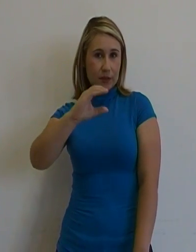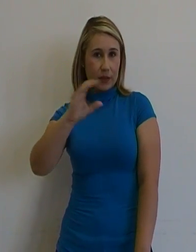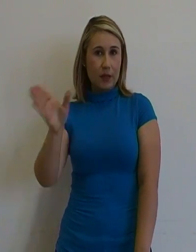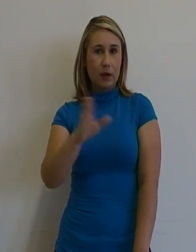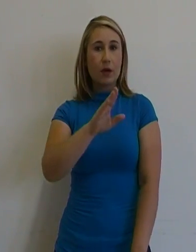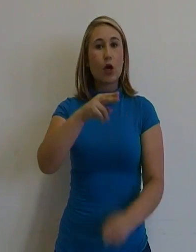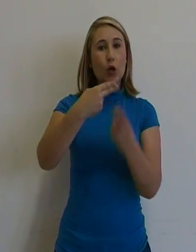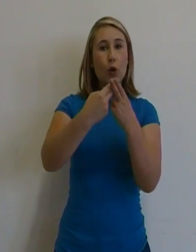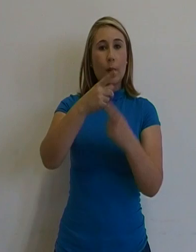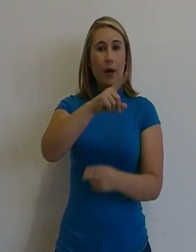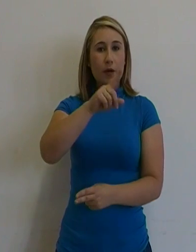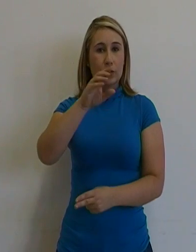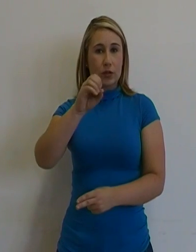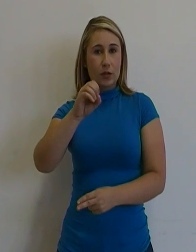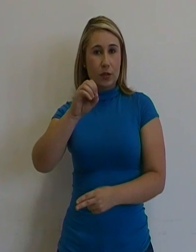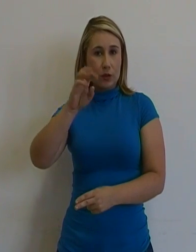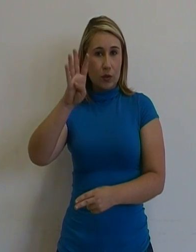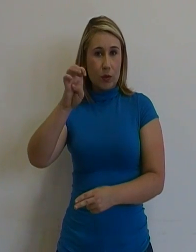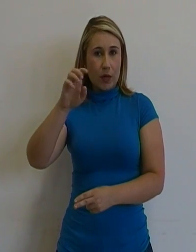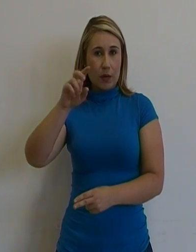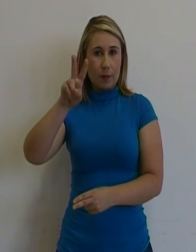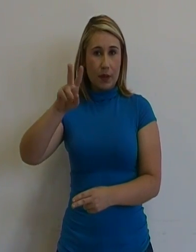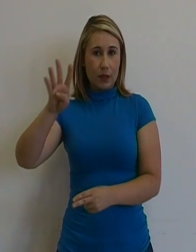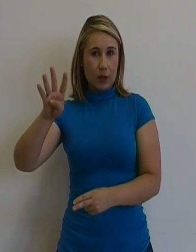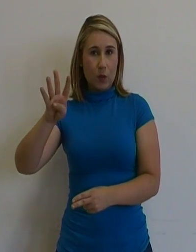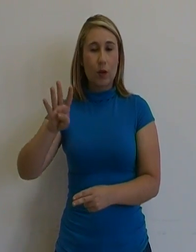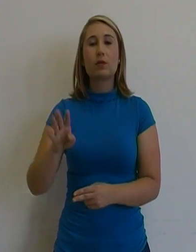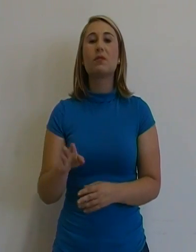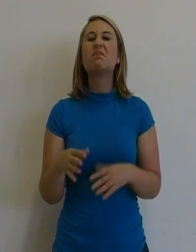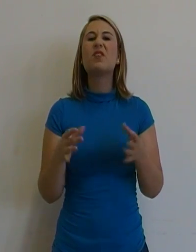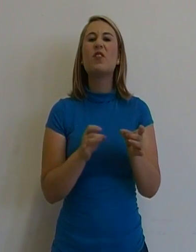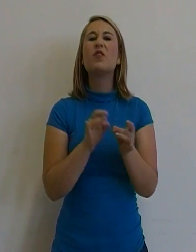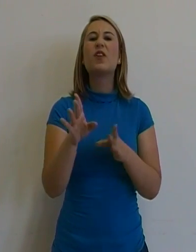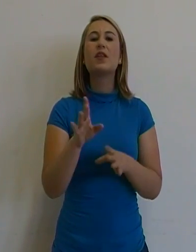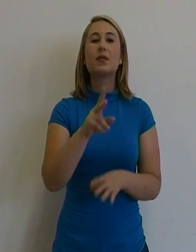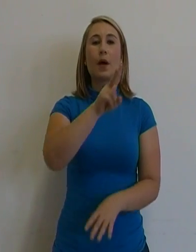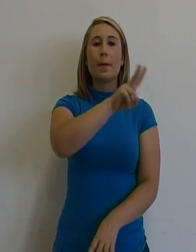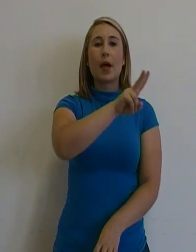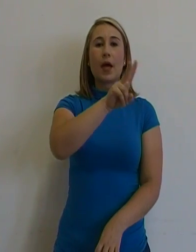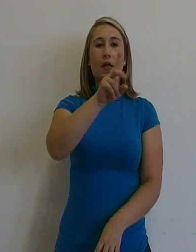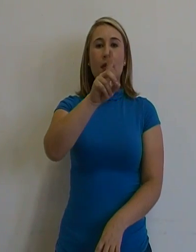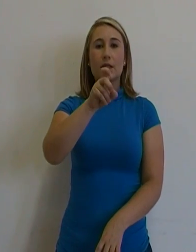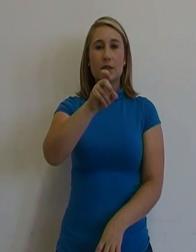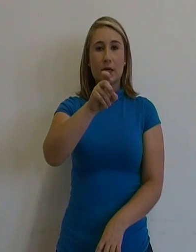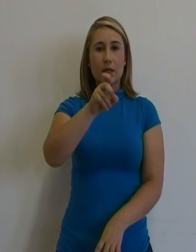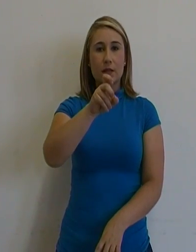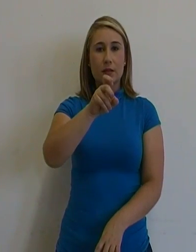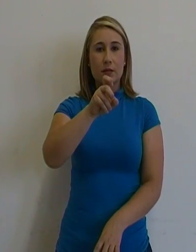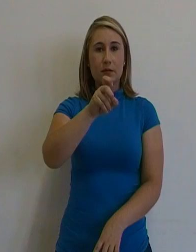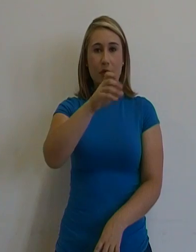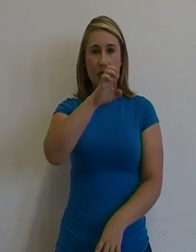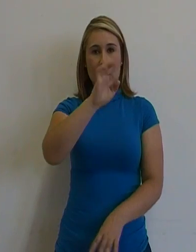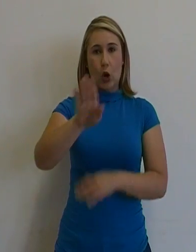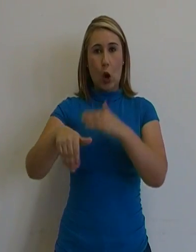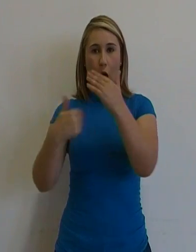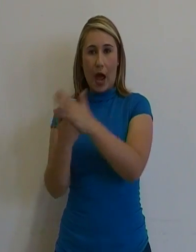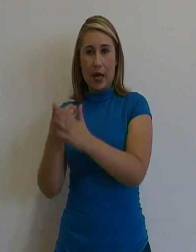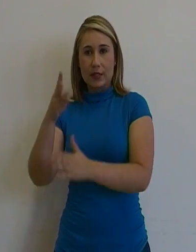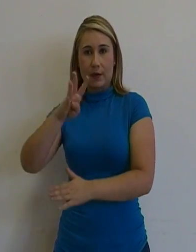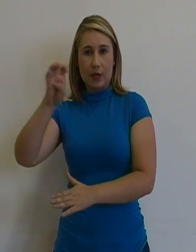109-24, del 26 de enero al 29 de enero, de 8 de la mañana a 4 de la